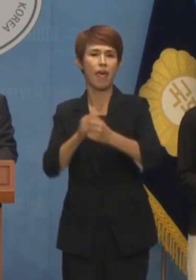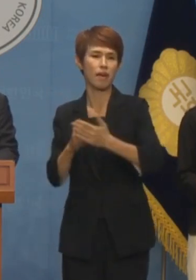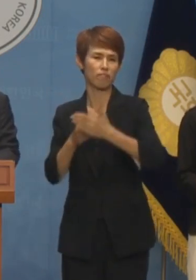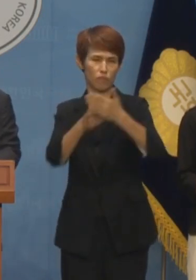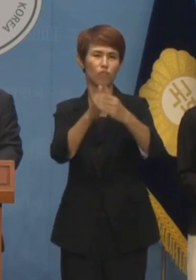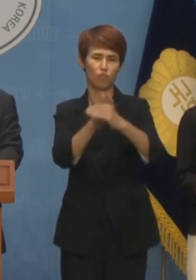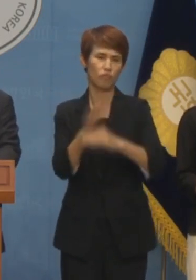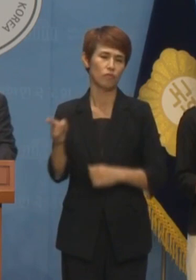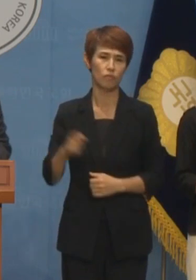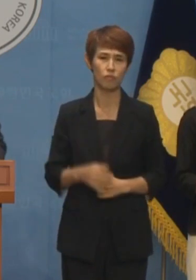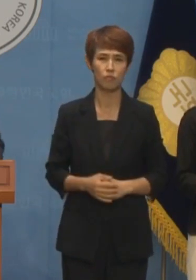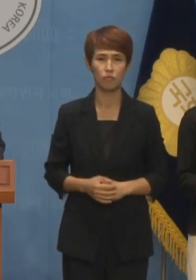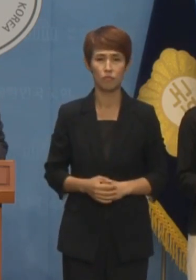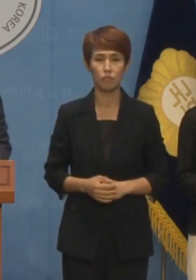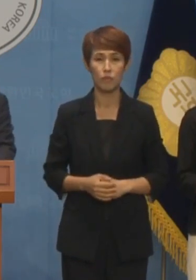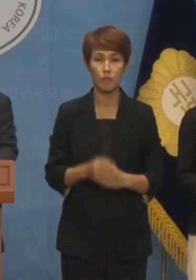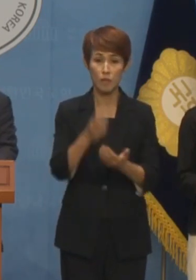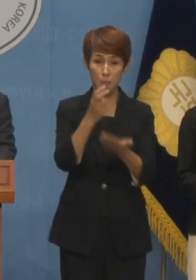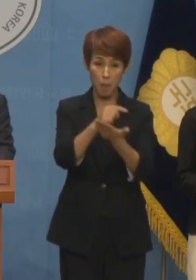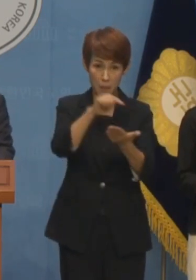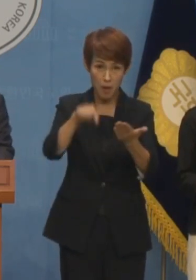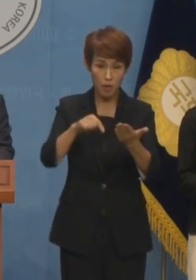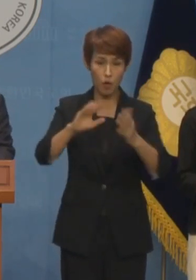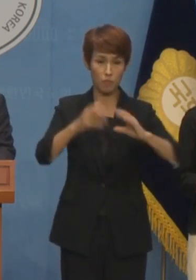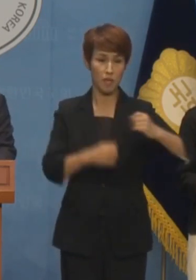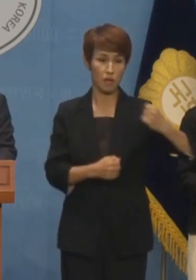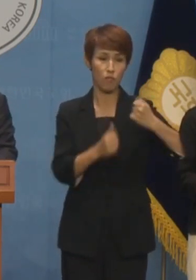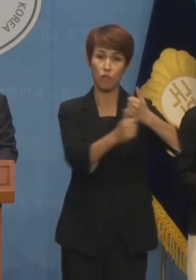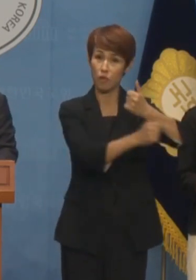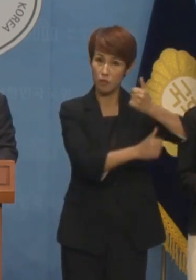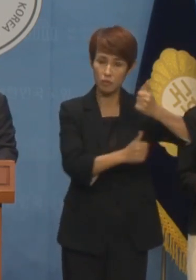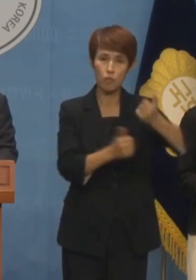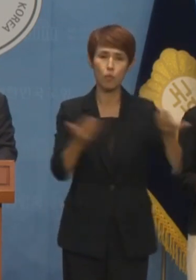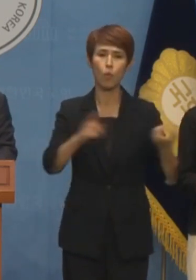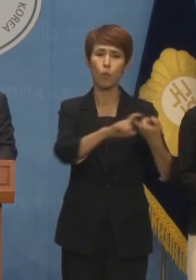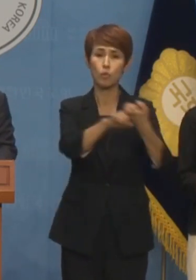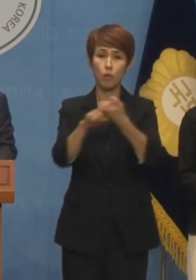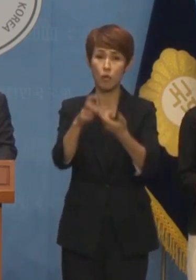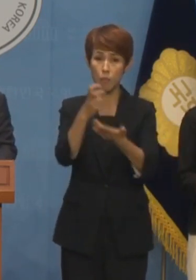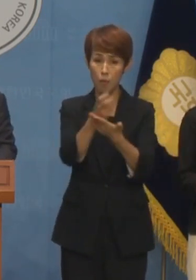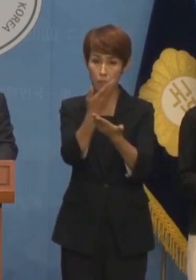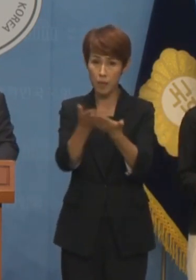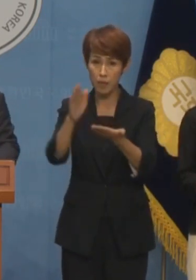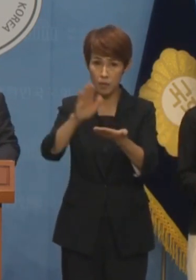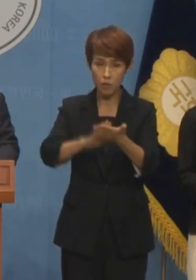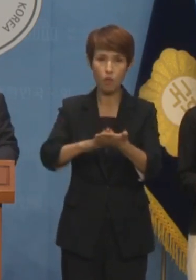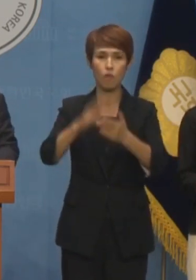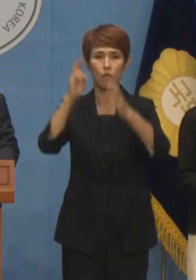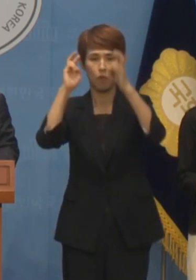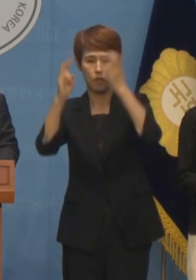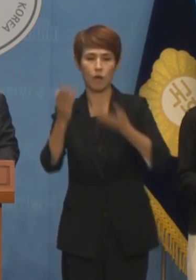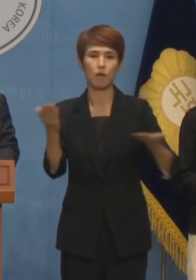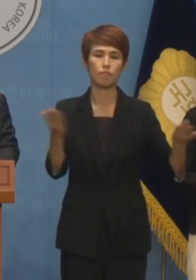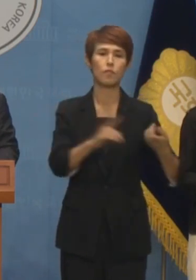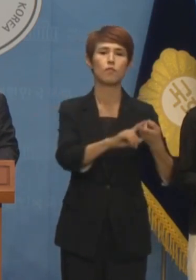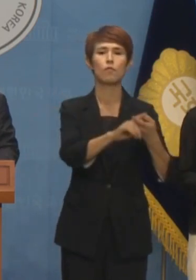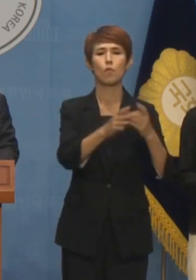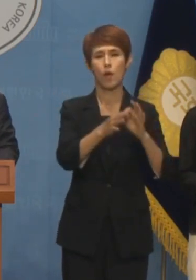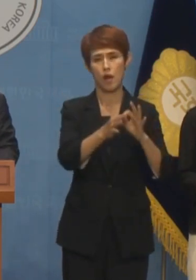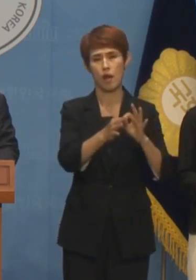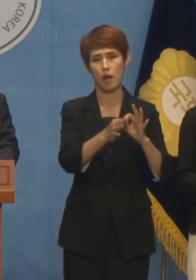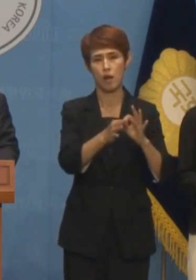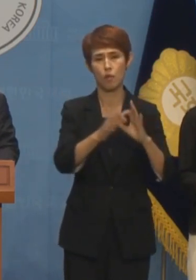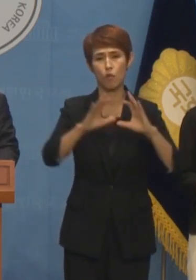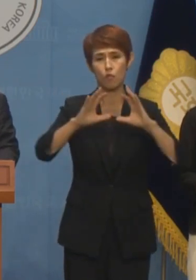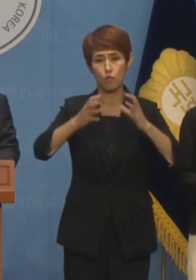합니다. 지난 법안 소위에서 국민의힘 위원들은 노조법 개정이 노사관계와 국가 경제에 미치는 영향이